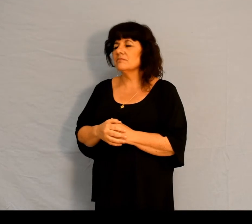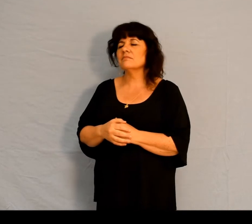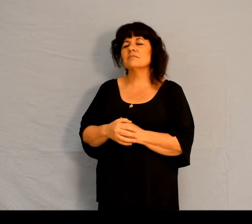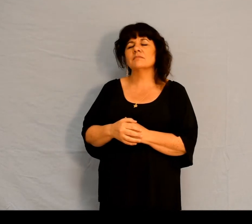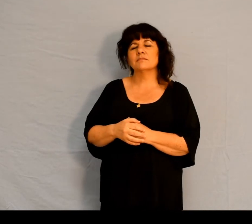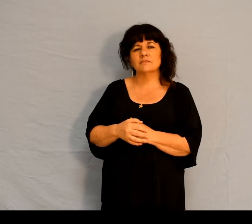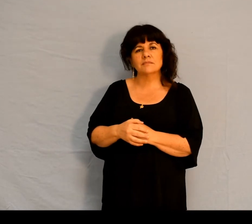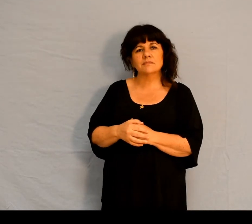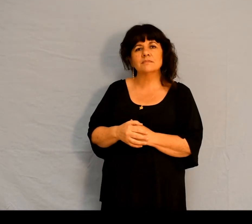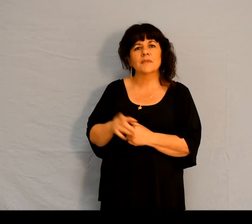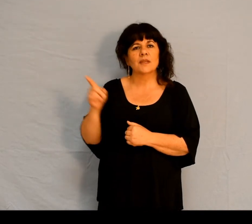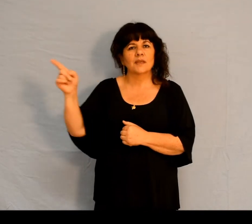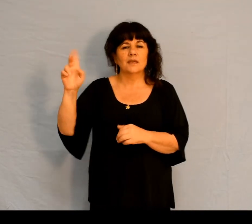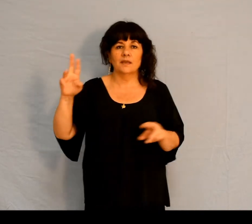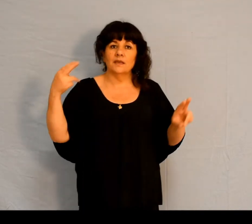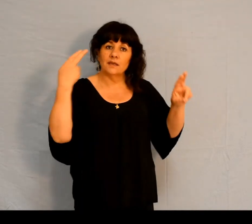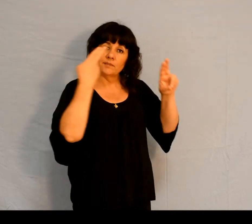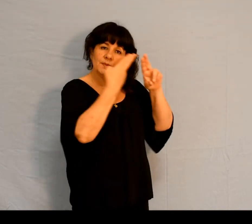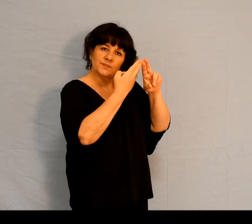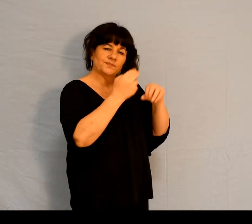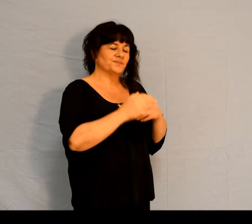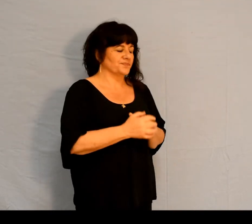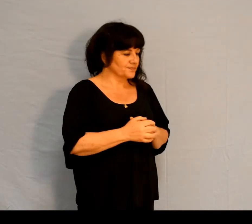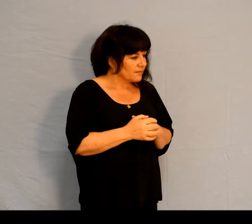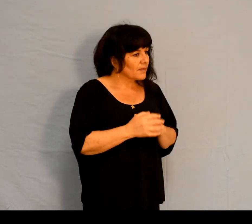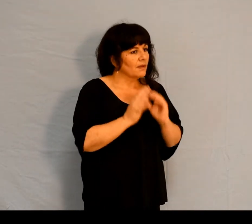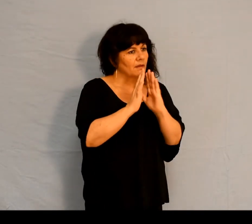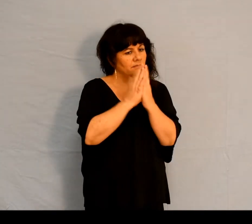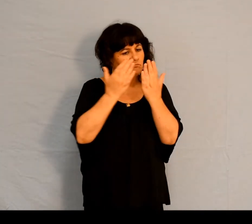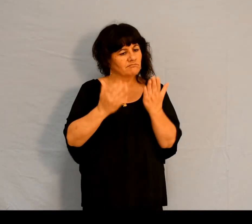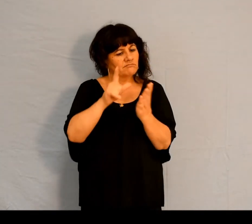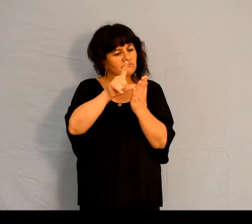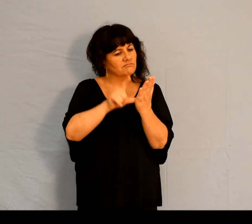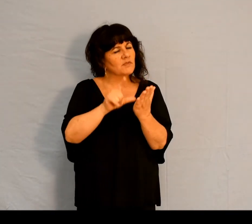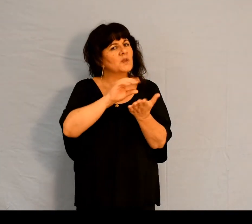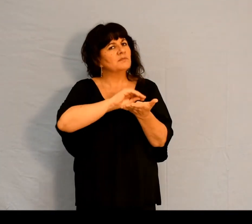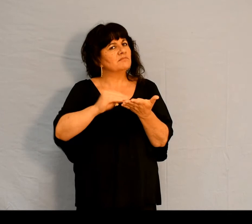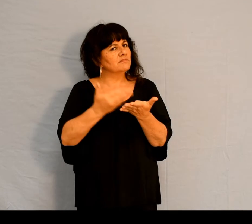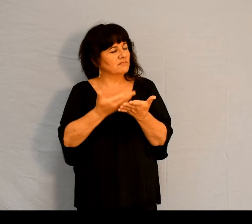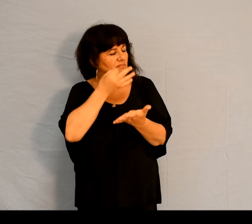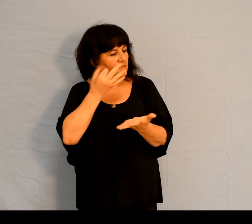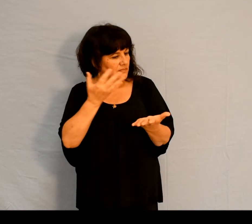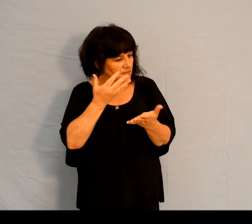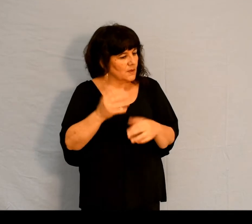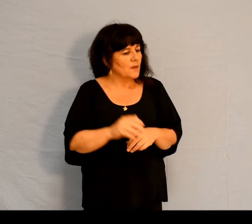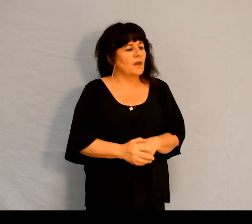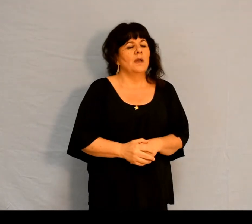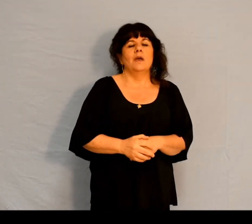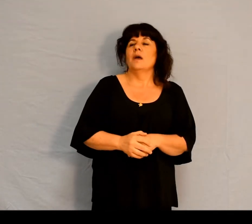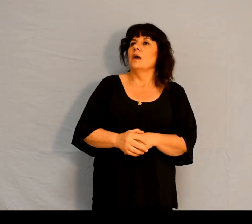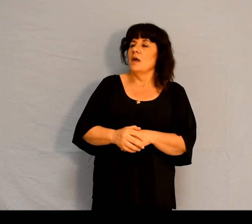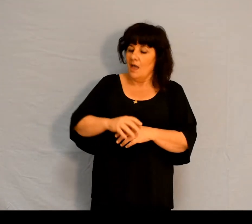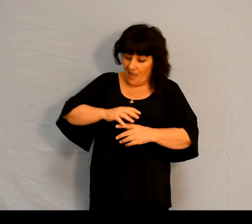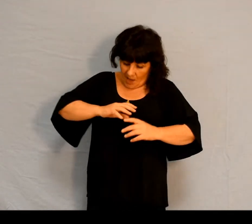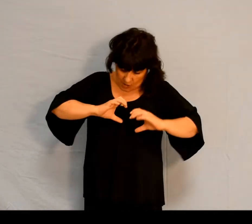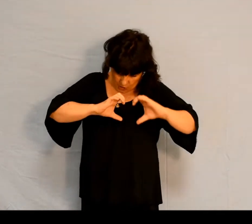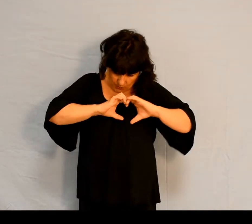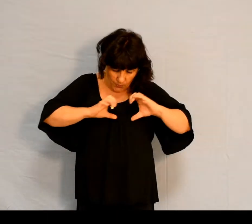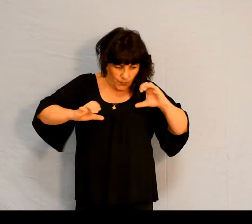L'autre répondit : « Tu aimeras le Seigneur ton Dieu de tout ton cœur, de toute ton âme,